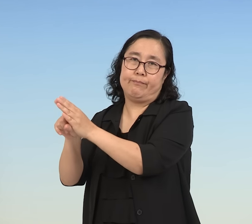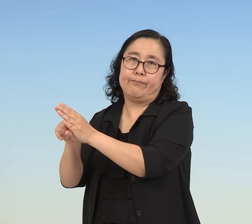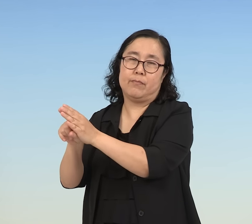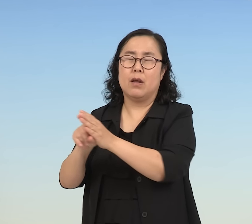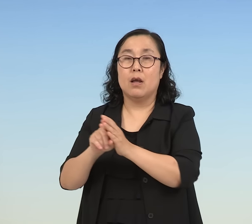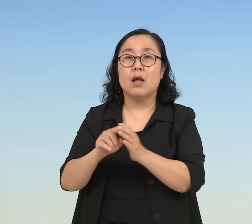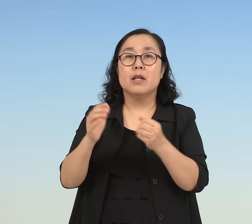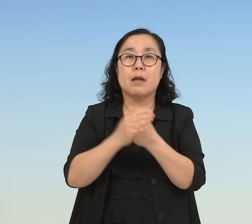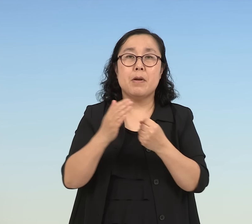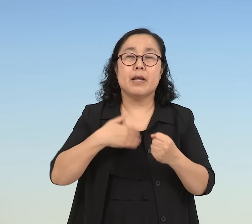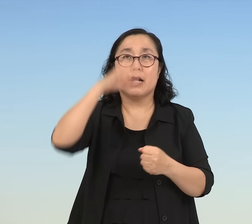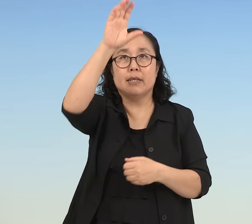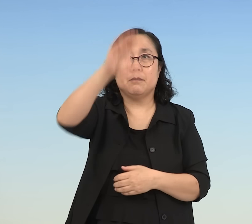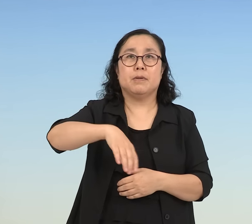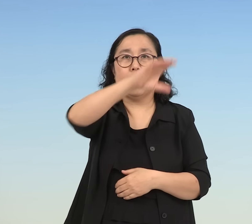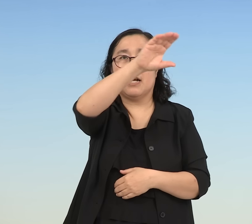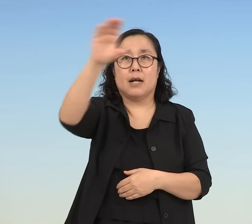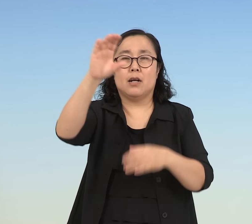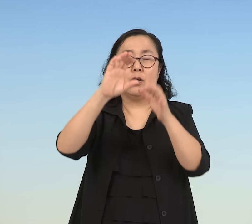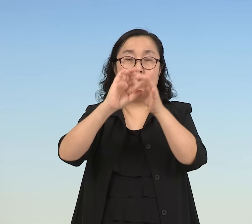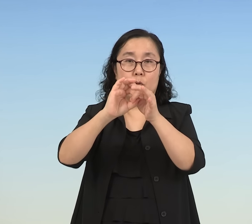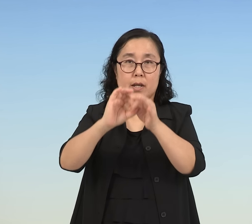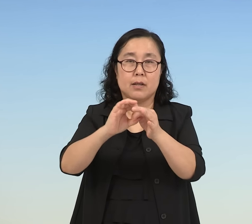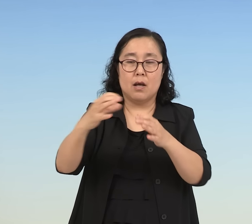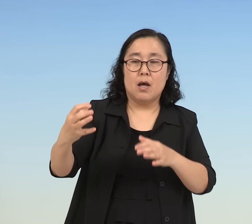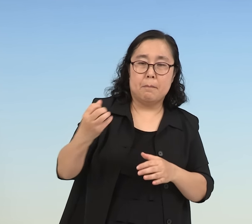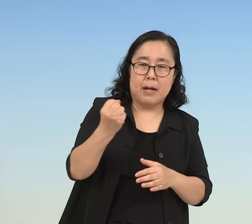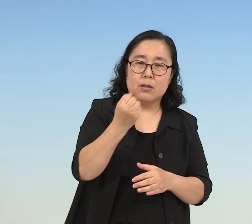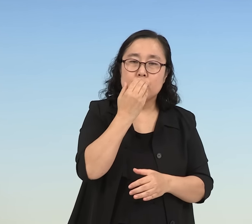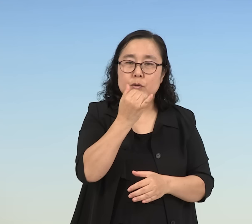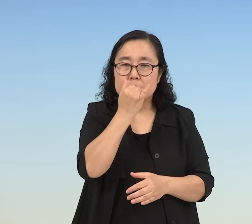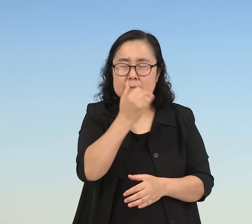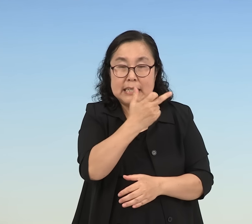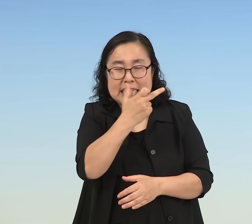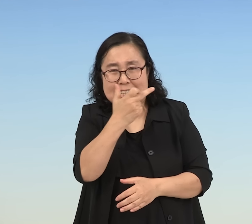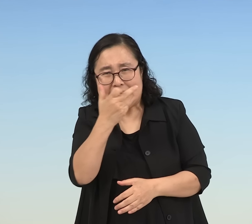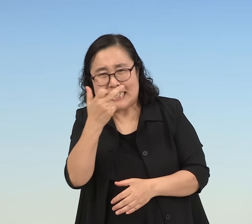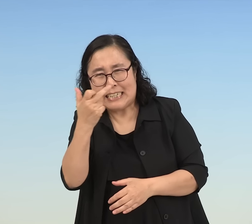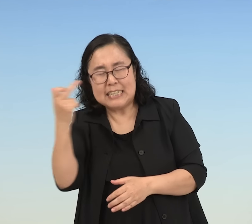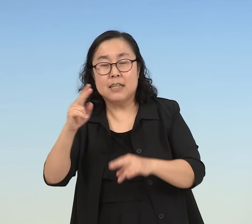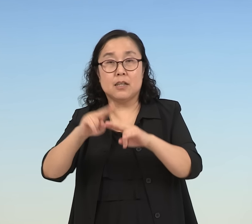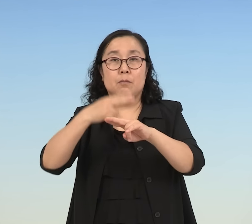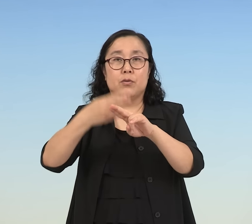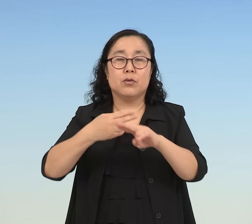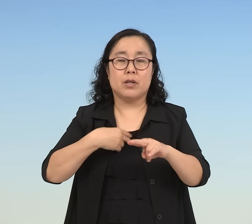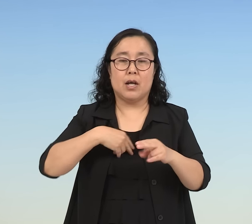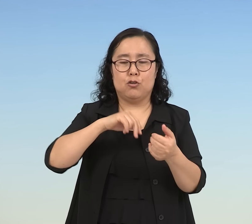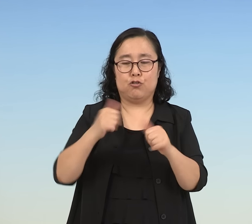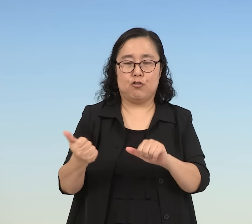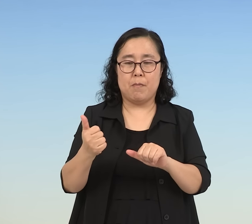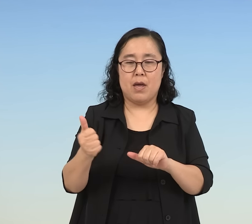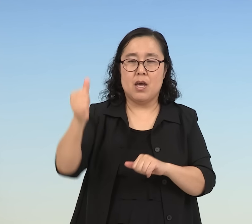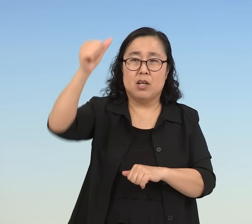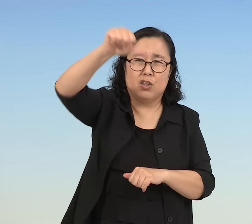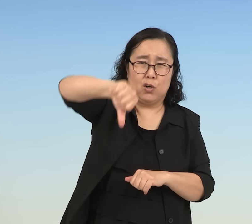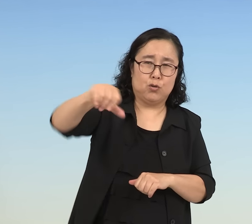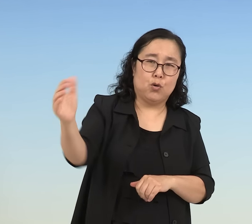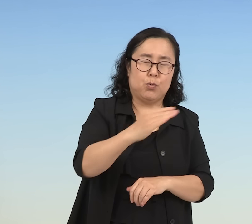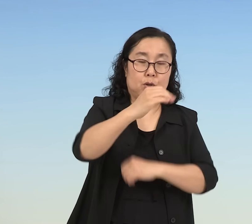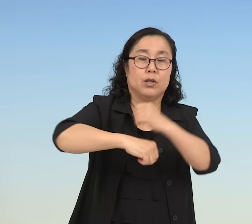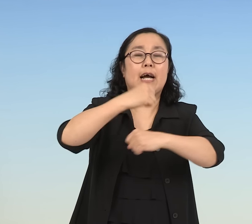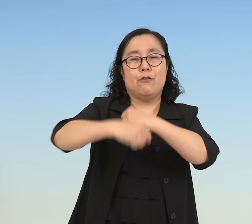때문에 십자가를 통해 얻을 수 있는 가장 큰 선물은요, 우리 영혼이 죽음의 저주로부터 자유하게 됐다는 거예요.